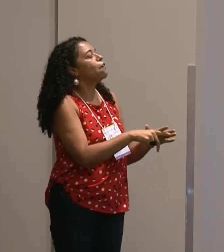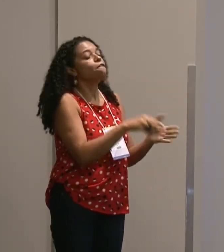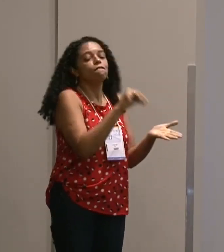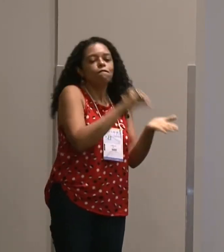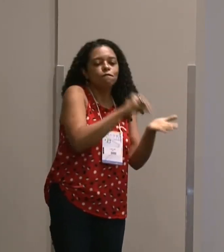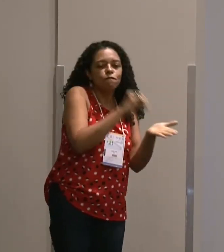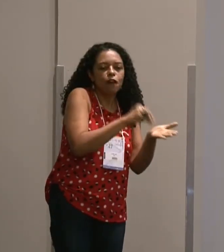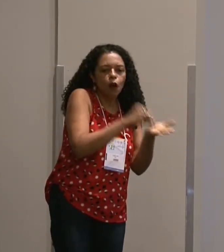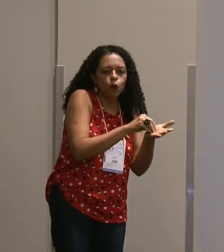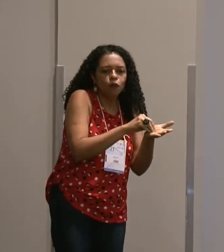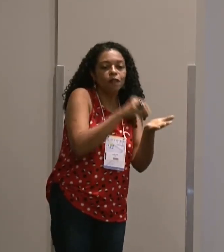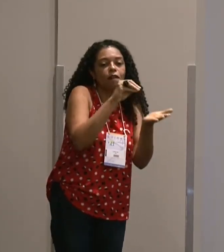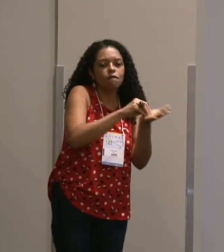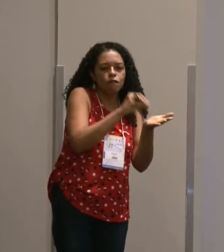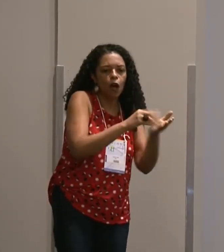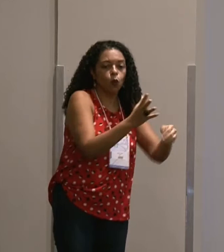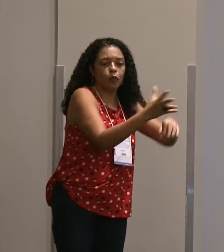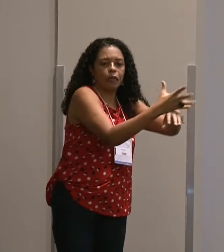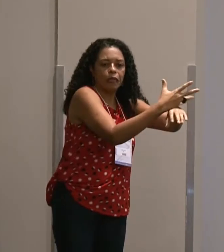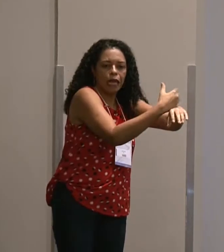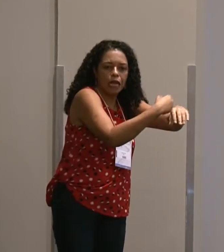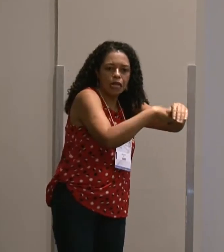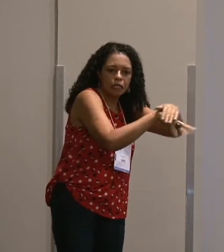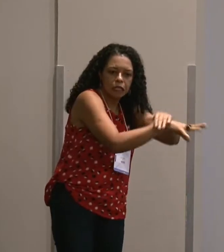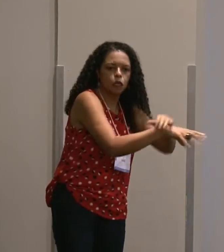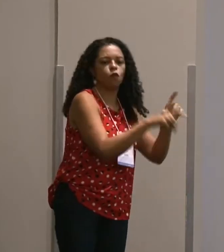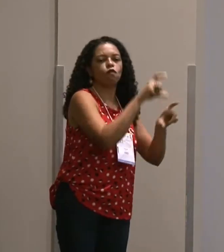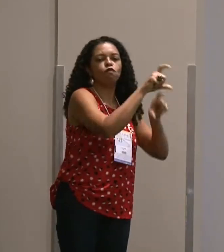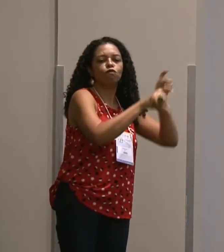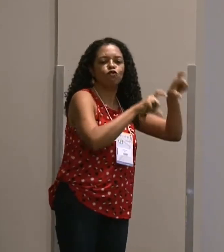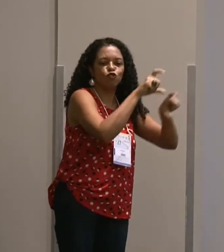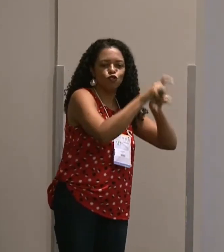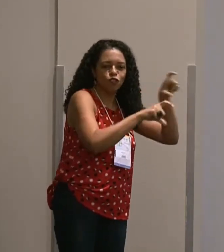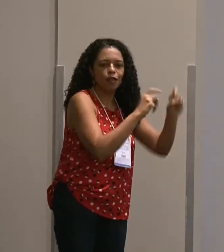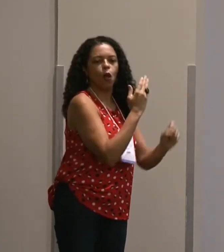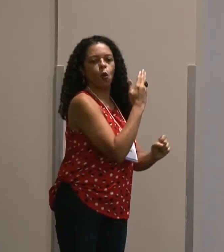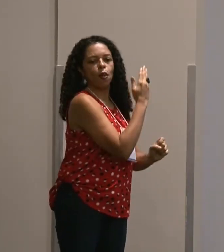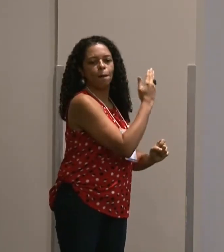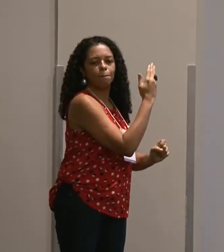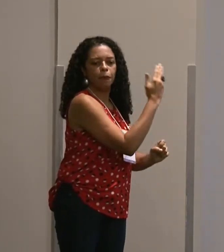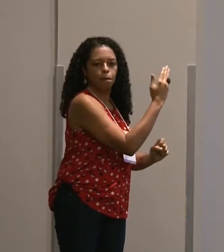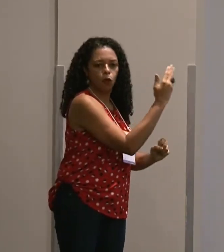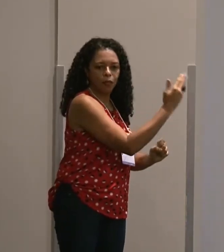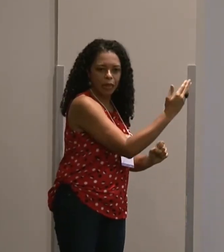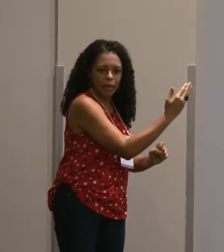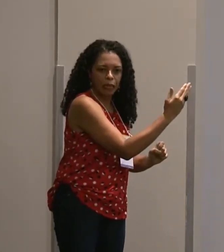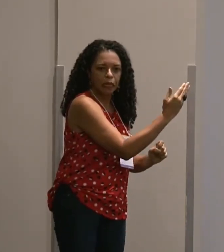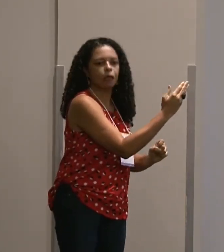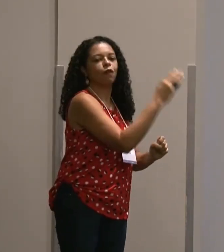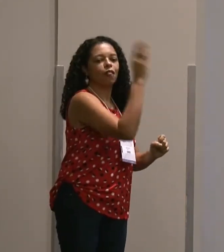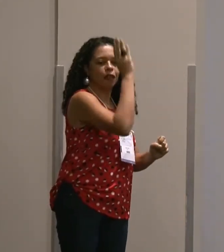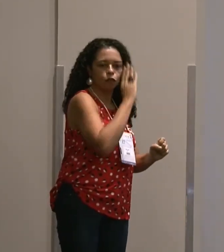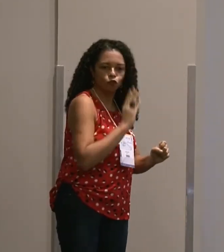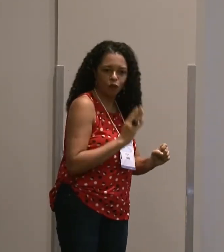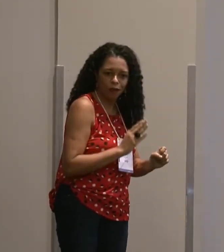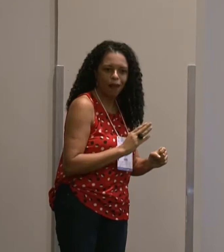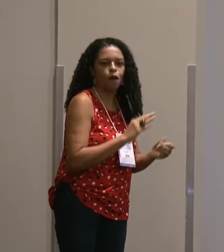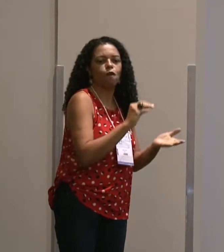E esses relatórios faltou, dentro do acervo digital, e também da Biblioteca Nacional,